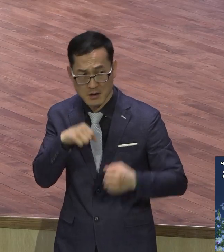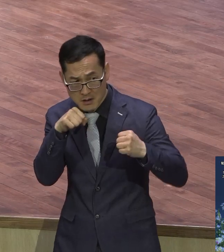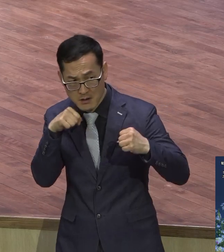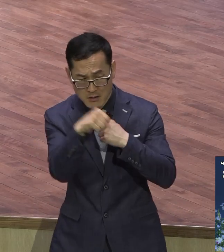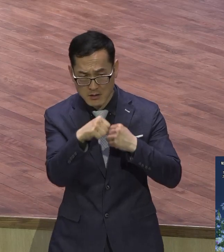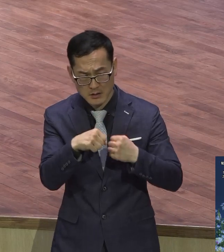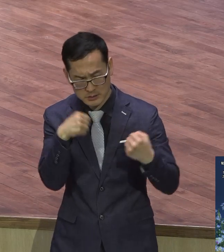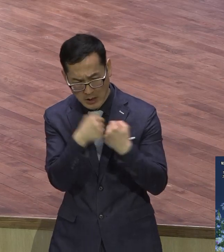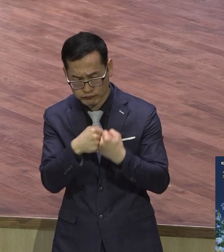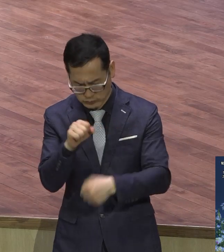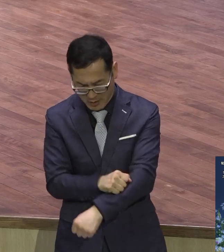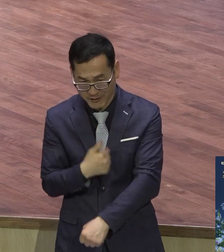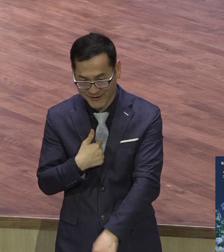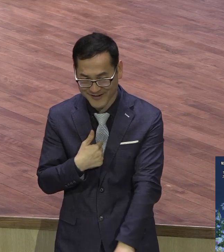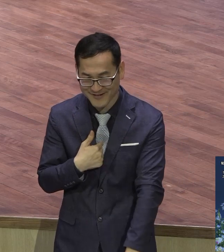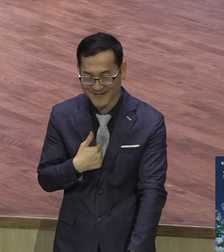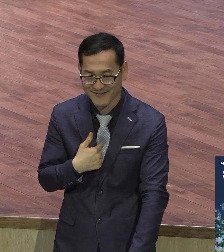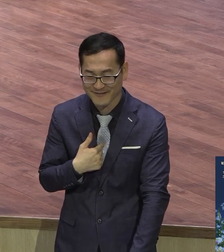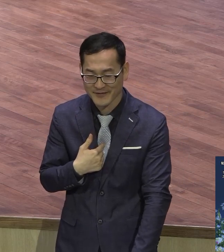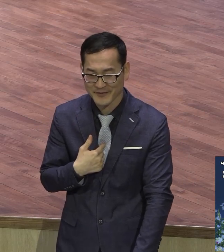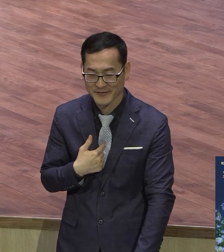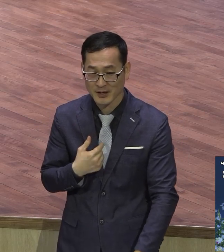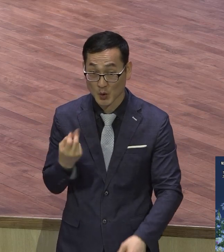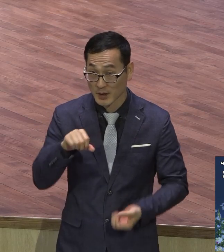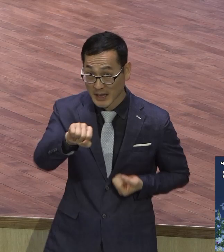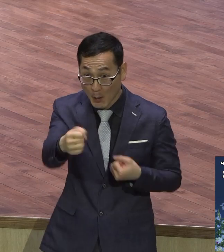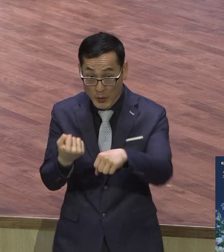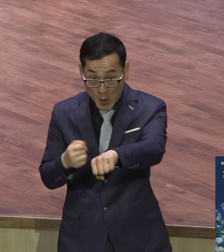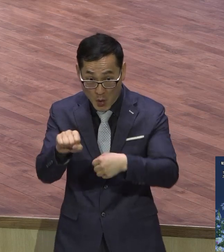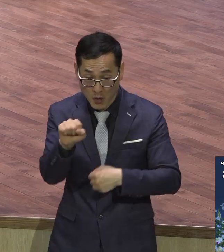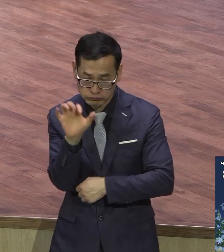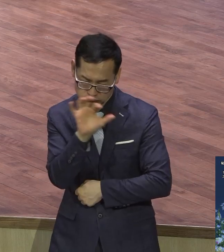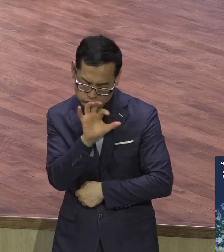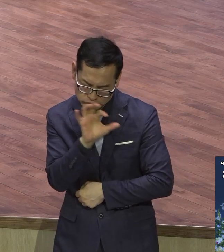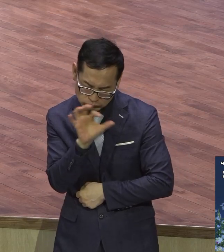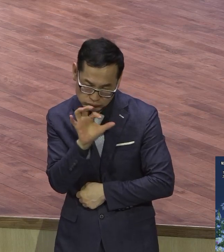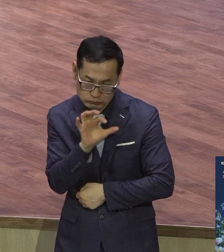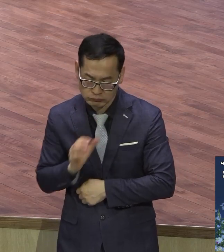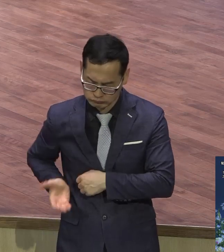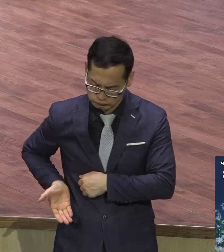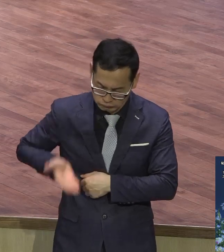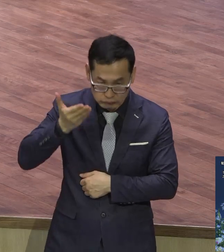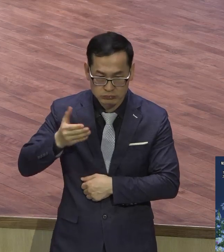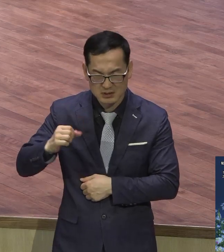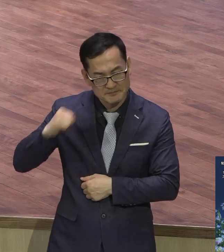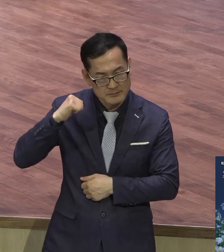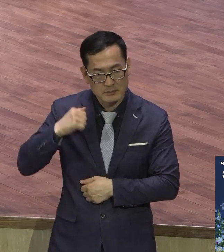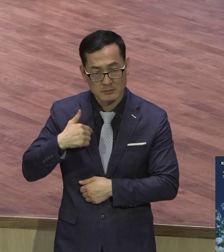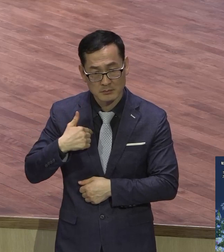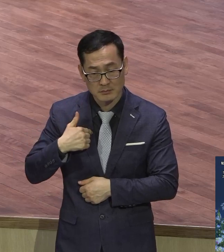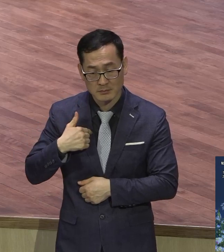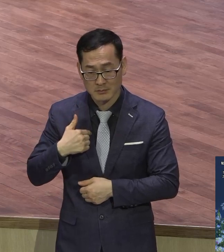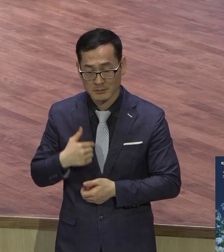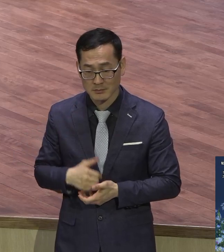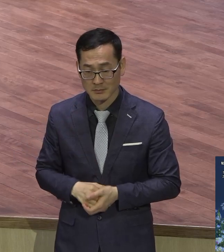태권도 태권도 교회 나가는 거하고 태권도 그것만 했다니까요. 그 정도로 격투기를 많이 했는데